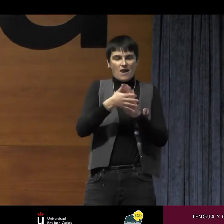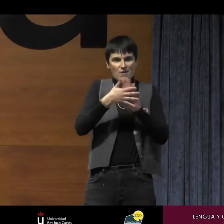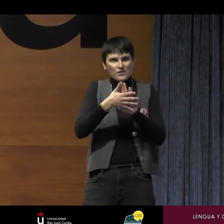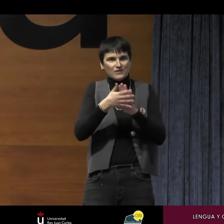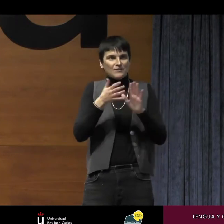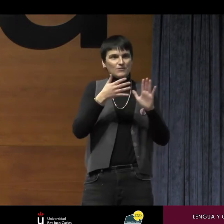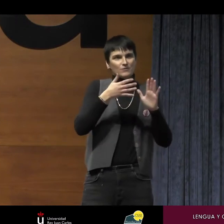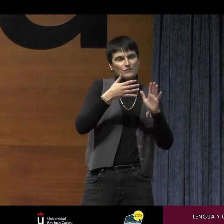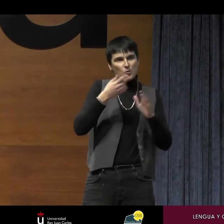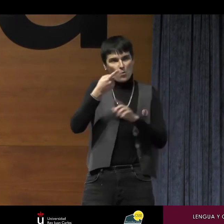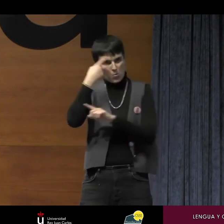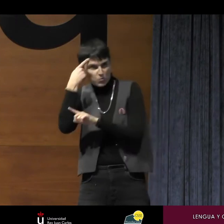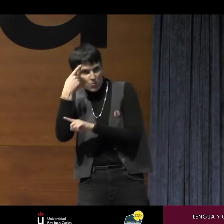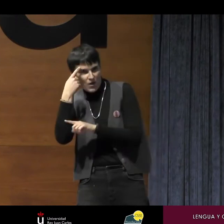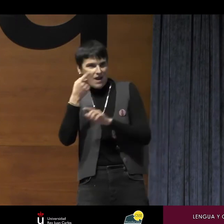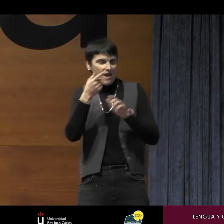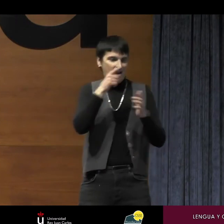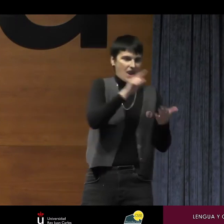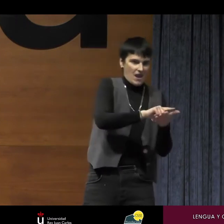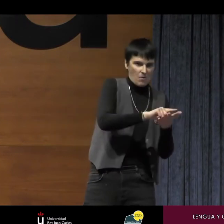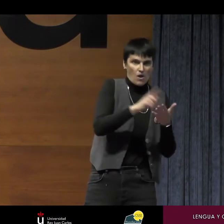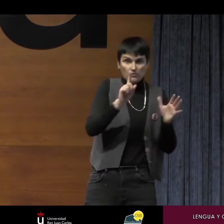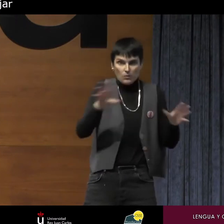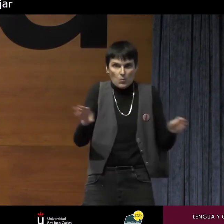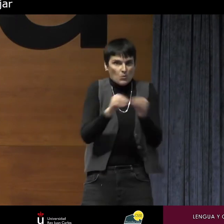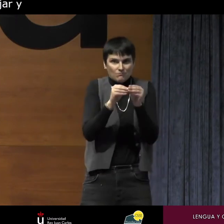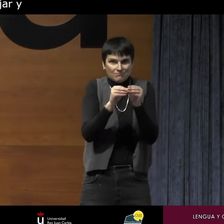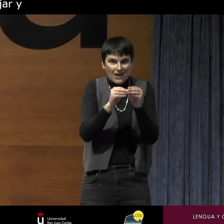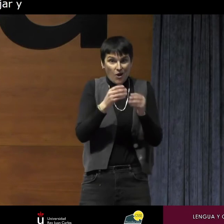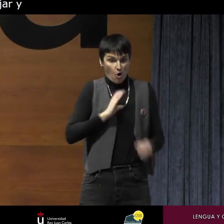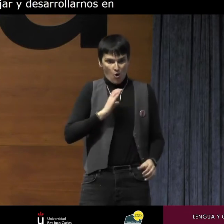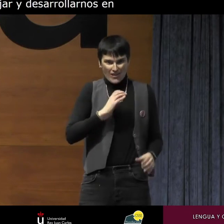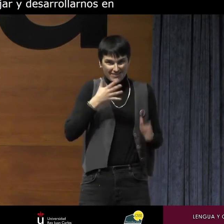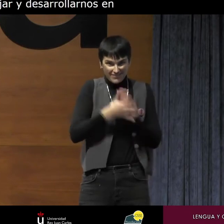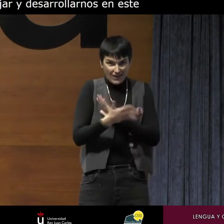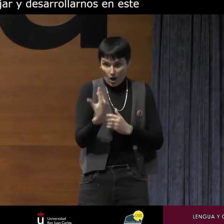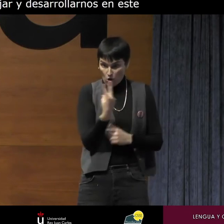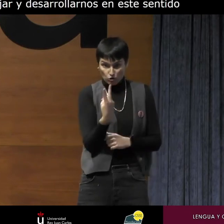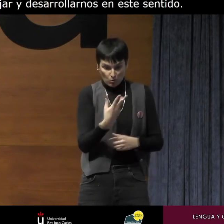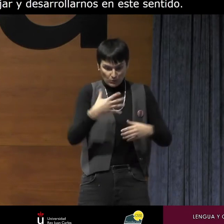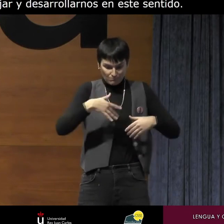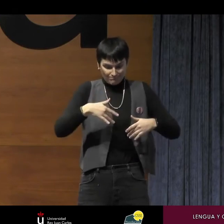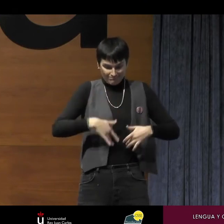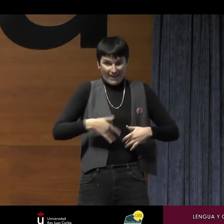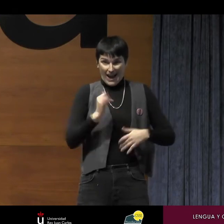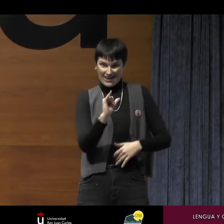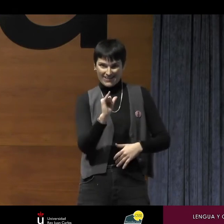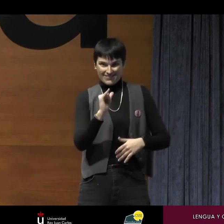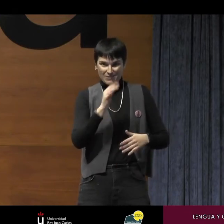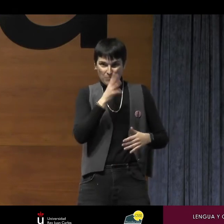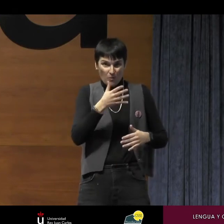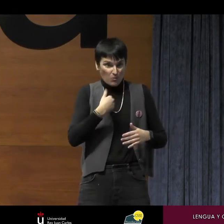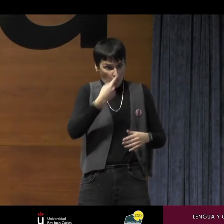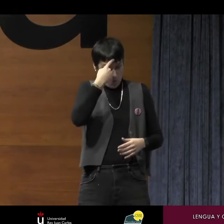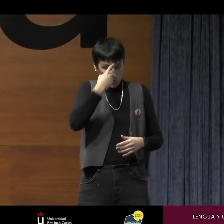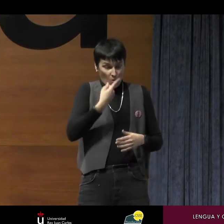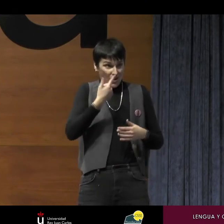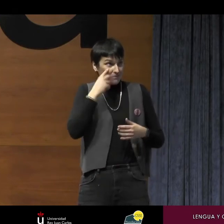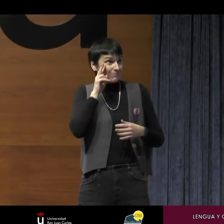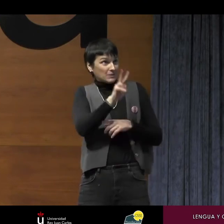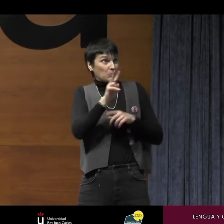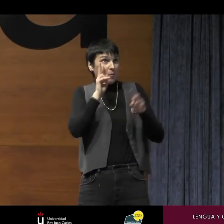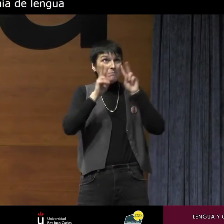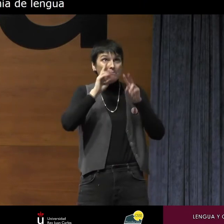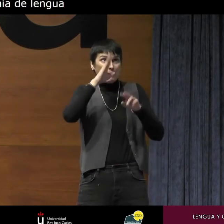en este sentido. También eliminar la dicotomía de lengua y cultura. Es algo que